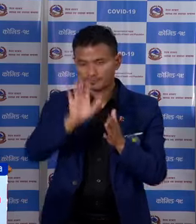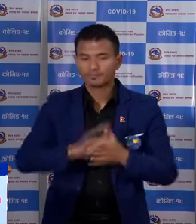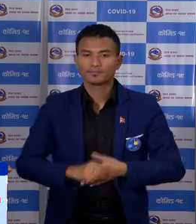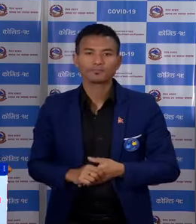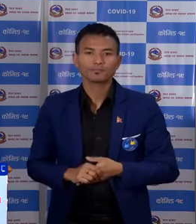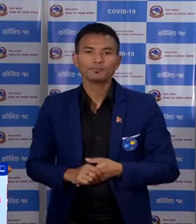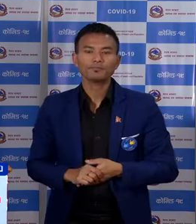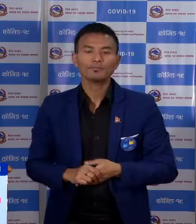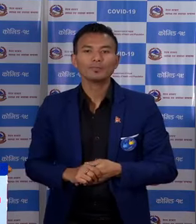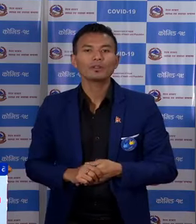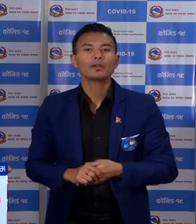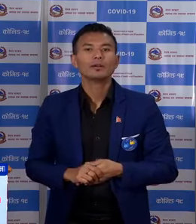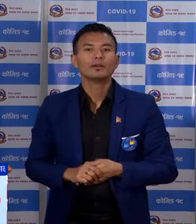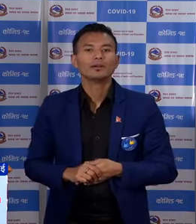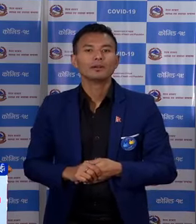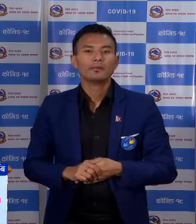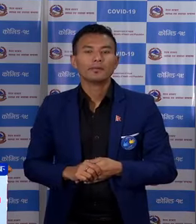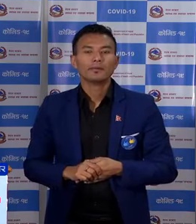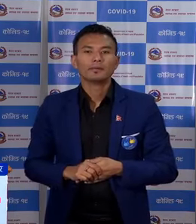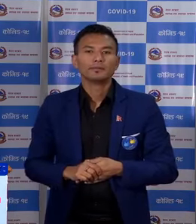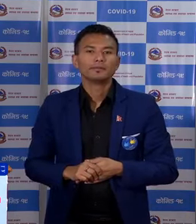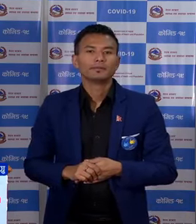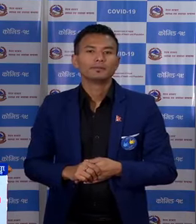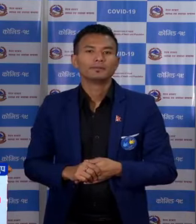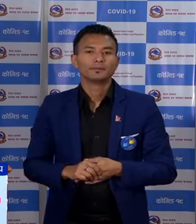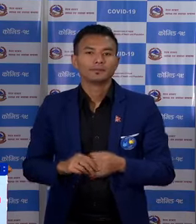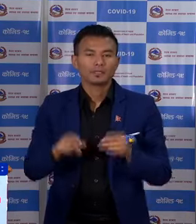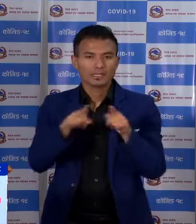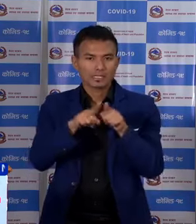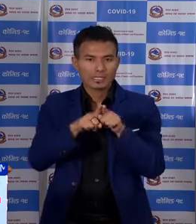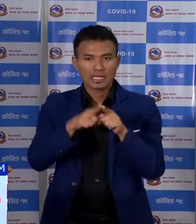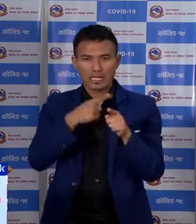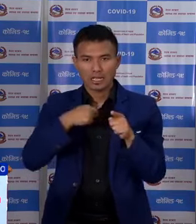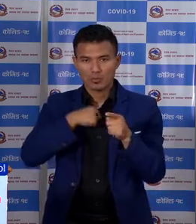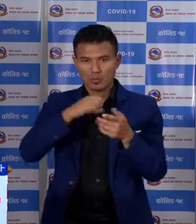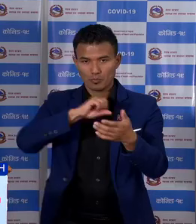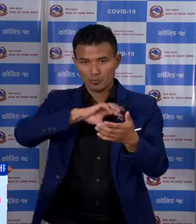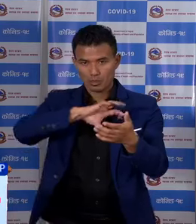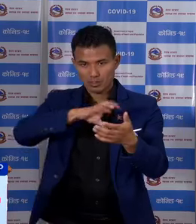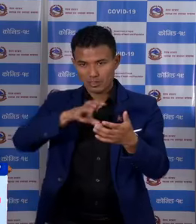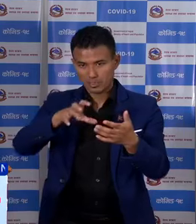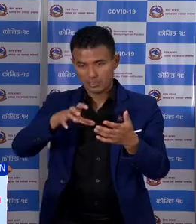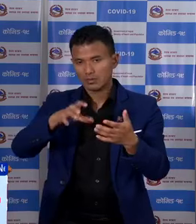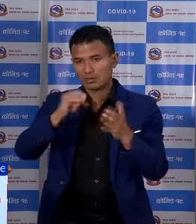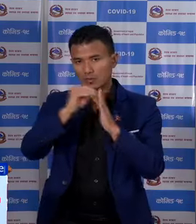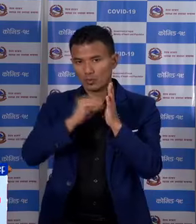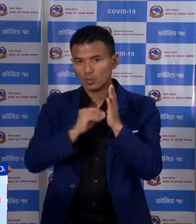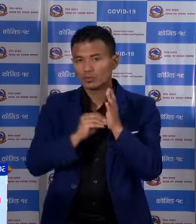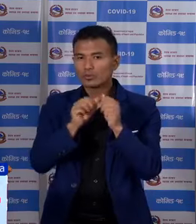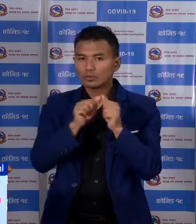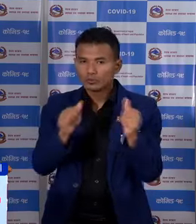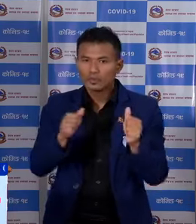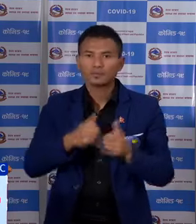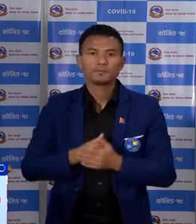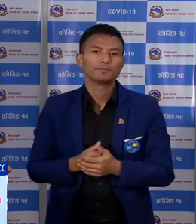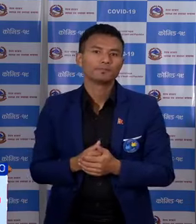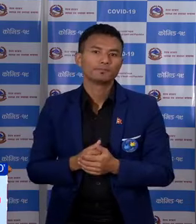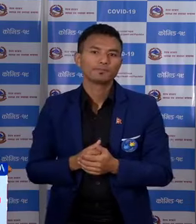તેશે ગરી આમરો પ્રદેશીક વિવરણ મા